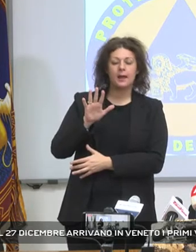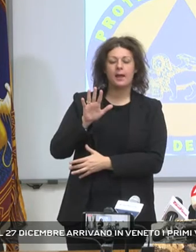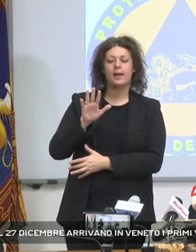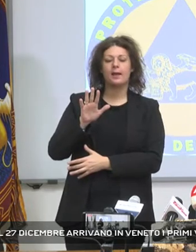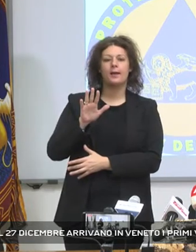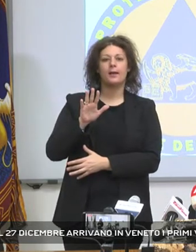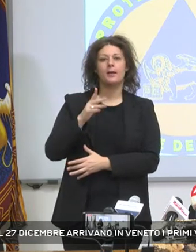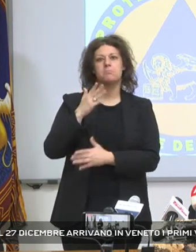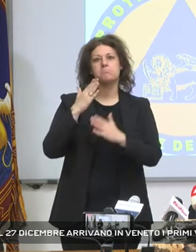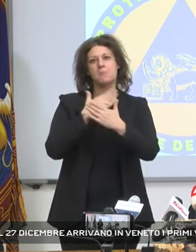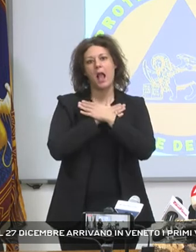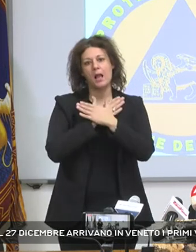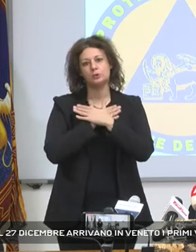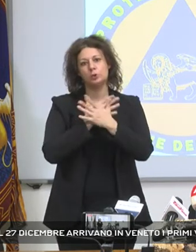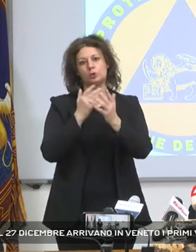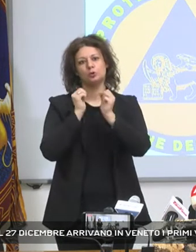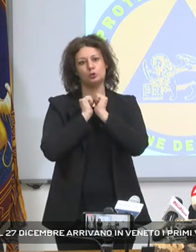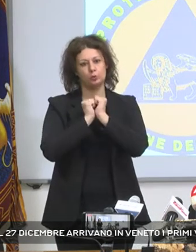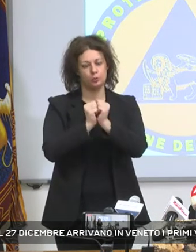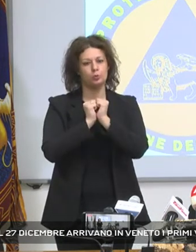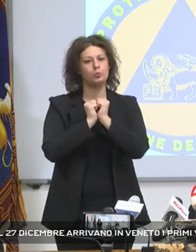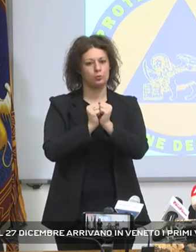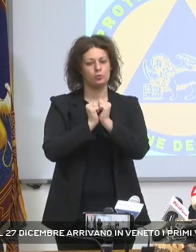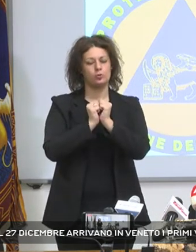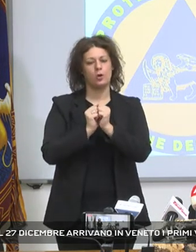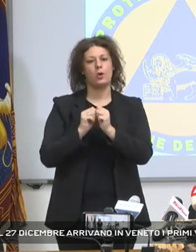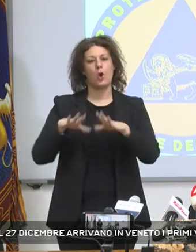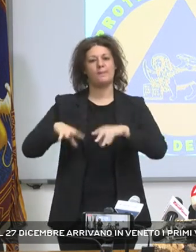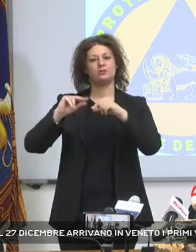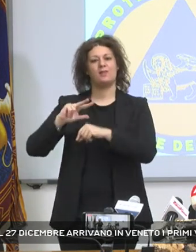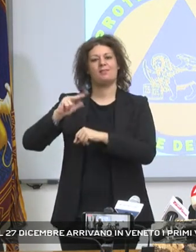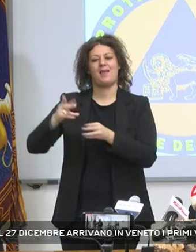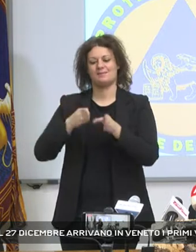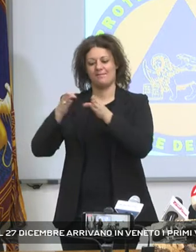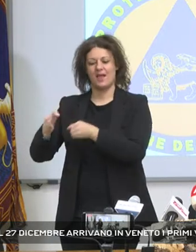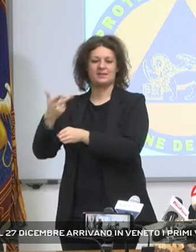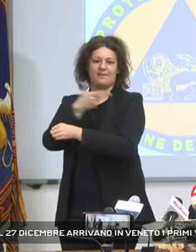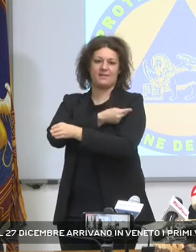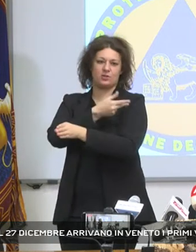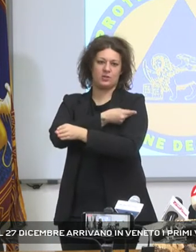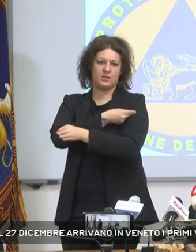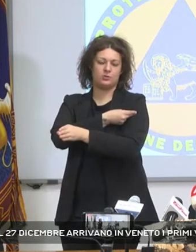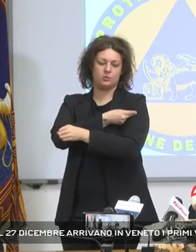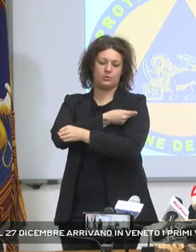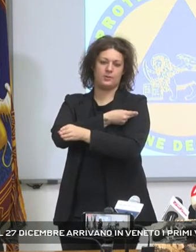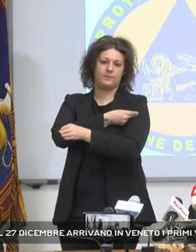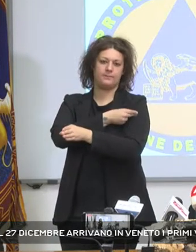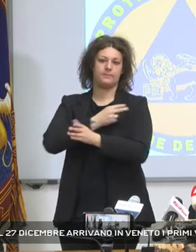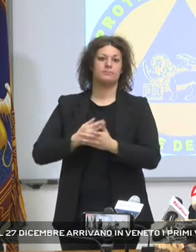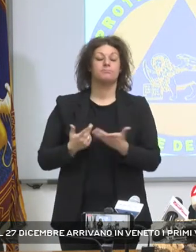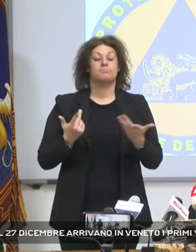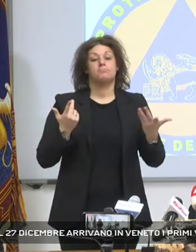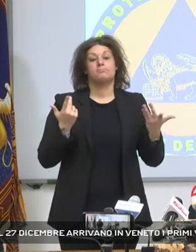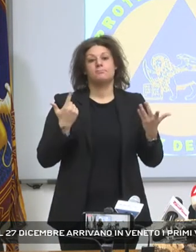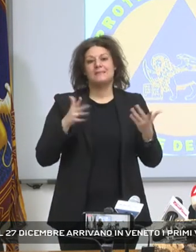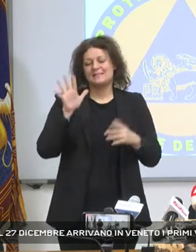quindi per maggio-giugno insomma, dovremmo arrivare. Queste dovremmo, e quindi condizionale, ma queste sono le indiscrezioni insomma,